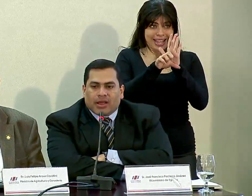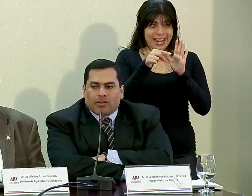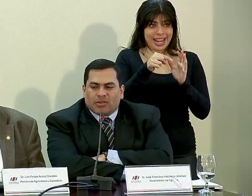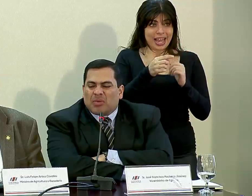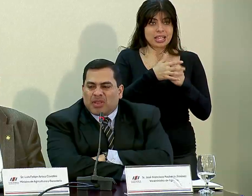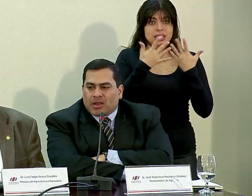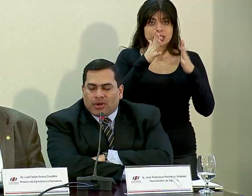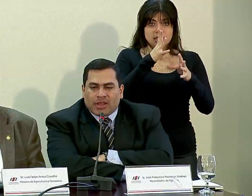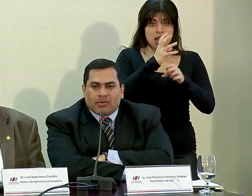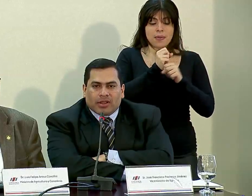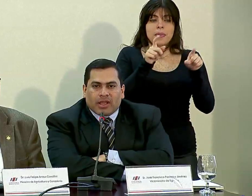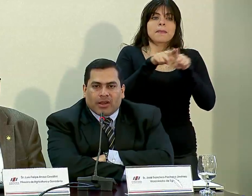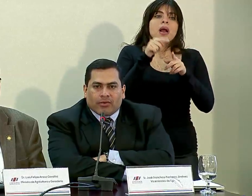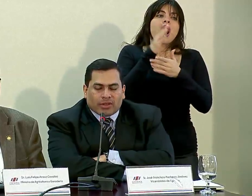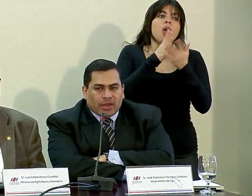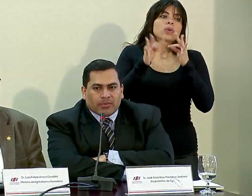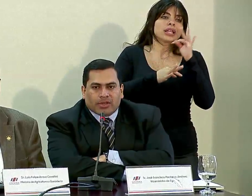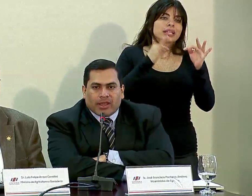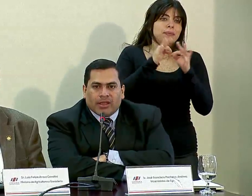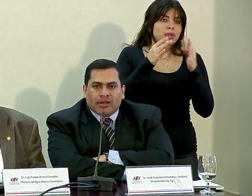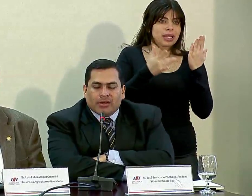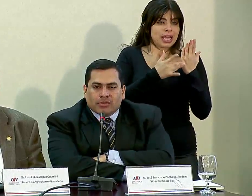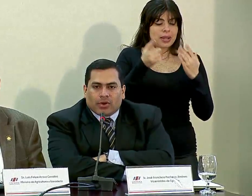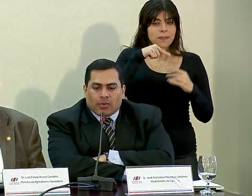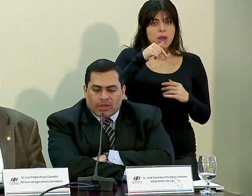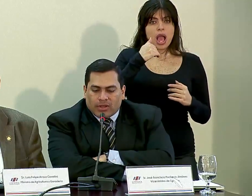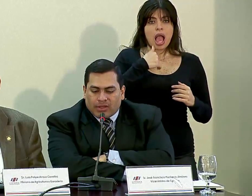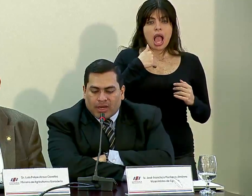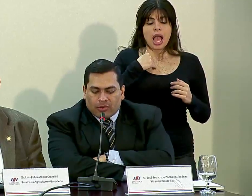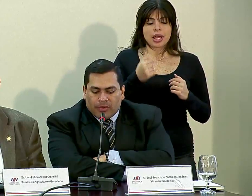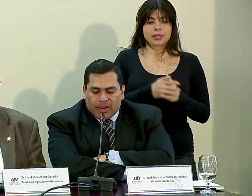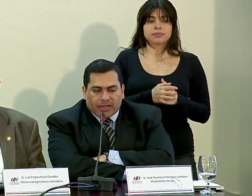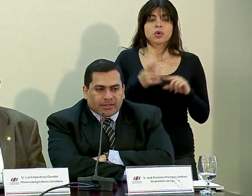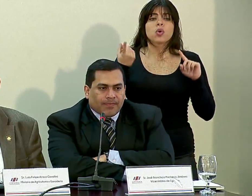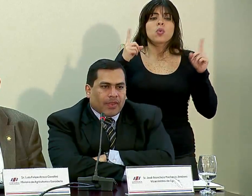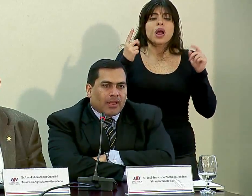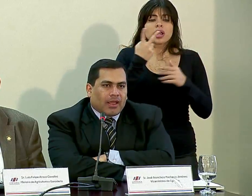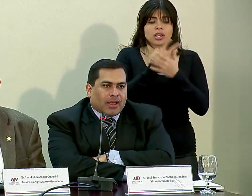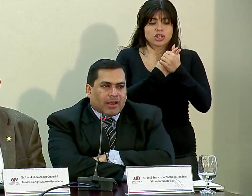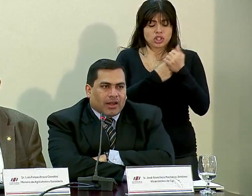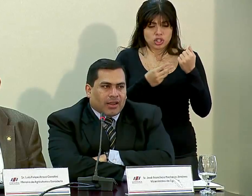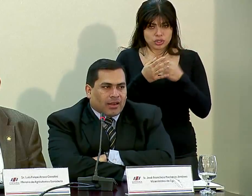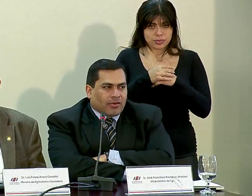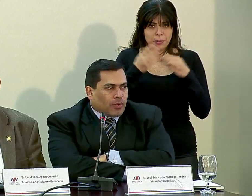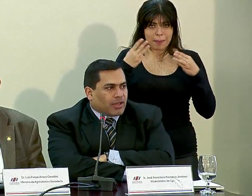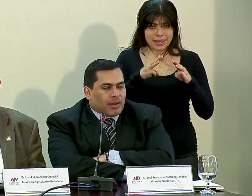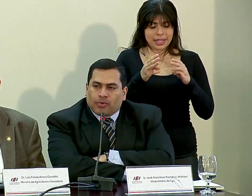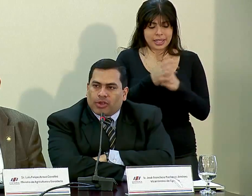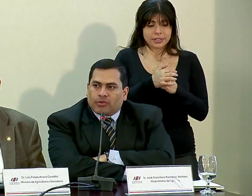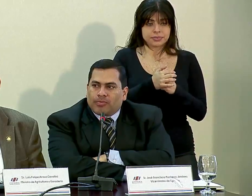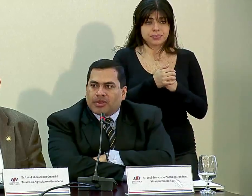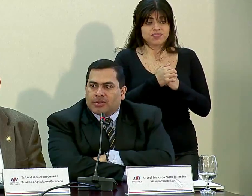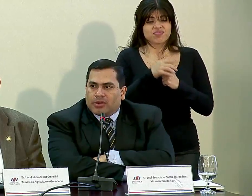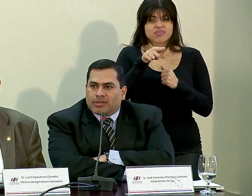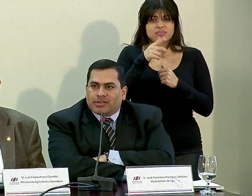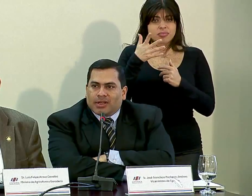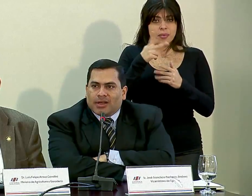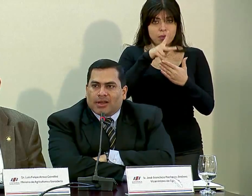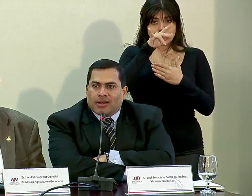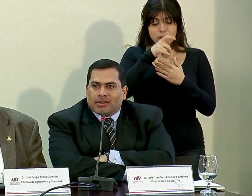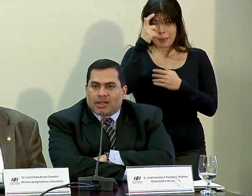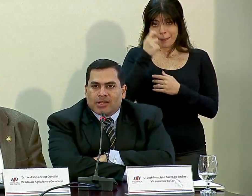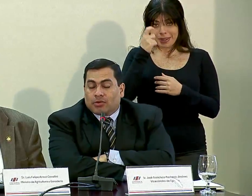que han llegado y también de algunas de índole técnico que tenemos ahí sobre cuál de las dos medidas. En general, recuerden, el proyecto de